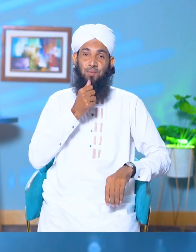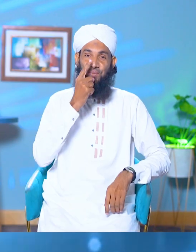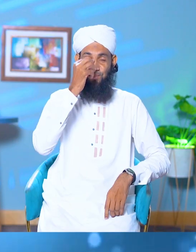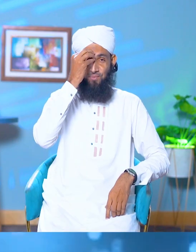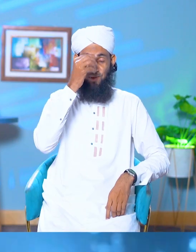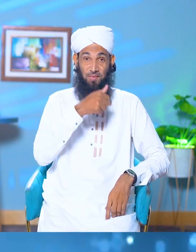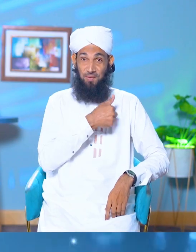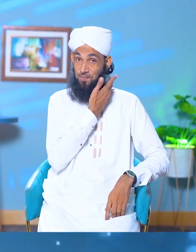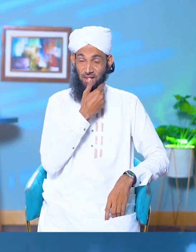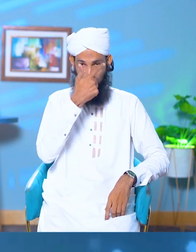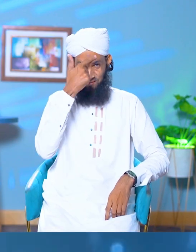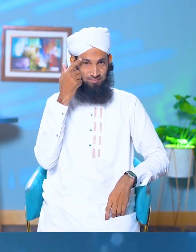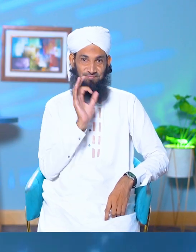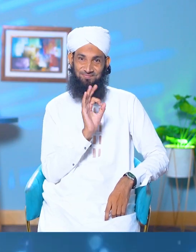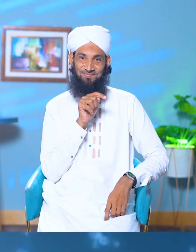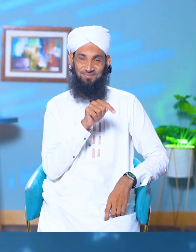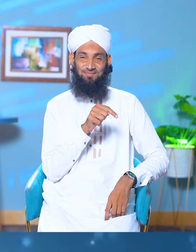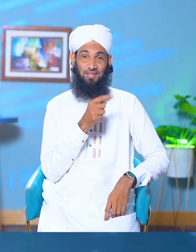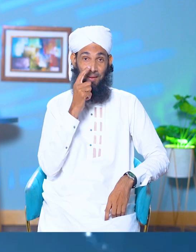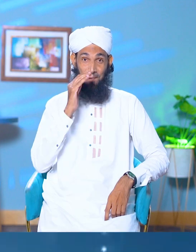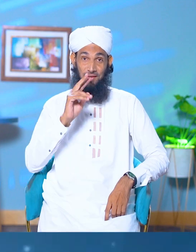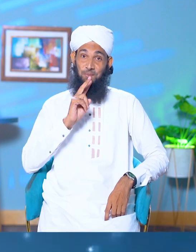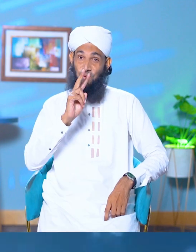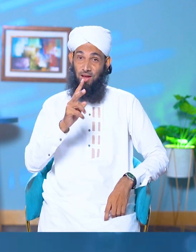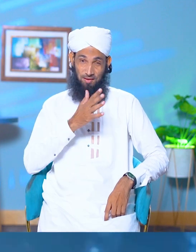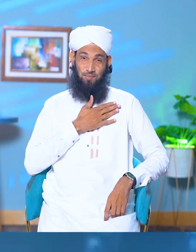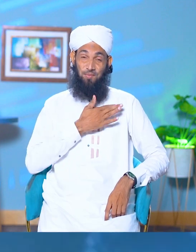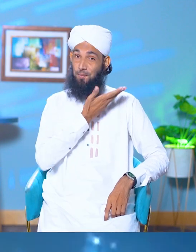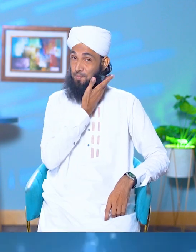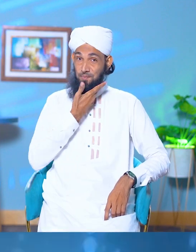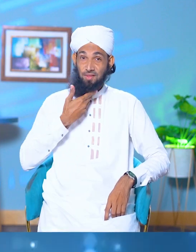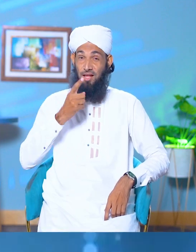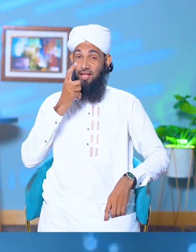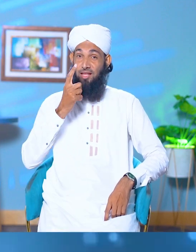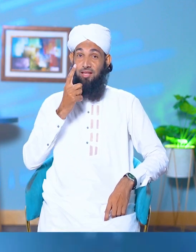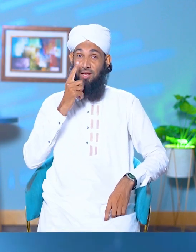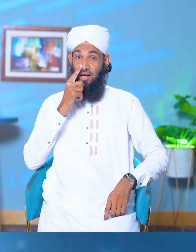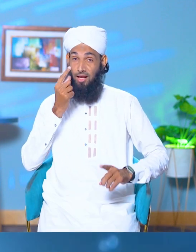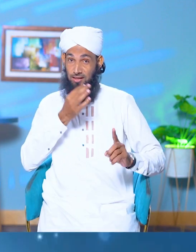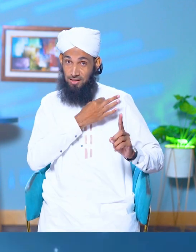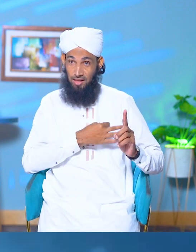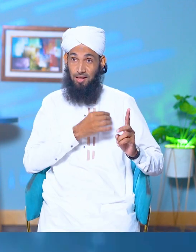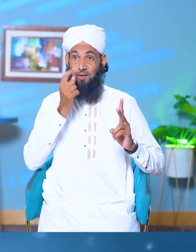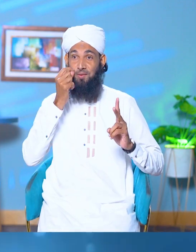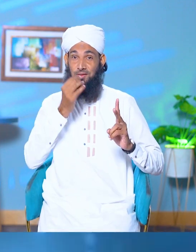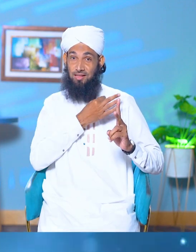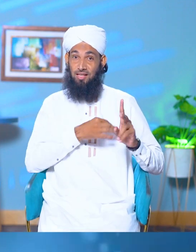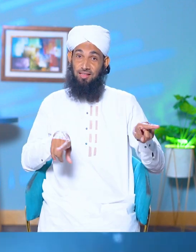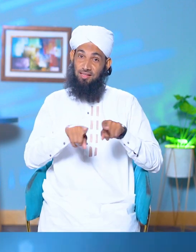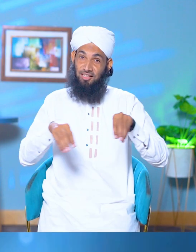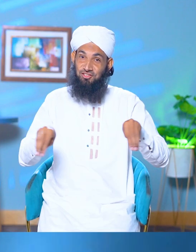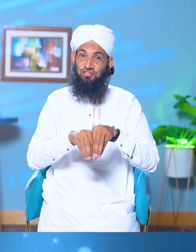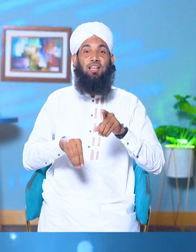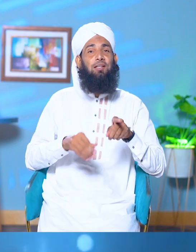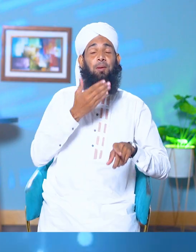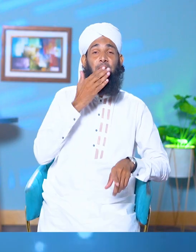نصیب والے ہیں حضور والدین کہ جن کی بیٹیاں کہتی ہیں کہ ہمیں نیک گھرانا چاہیے، اور بیٹے کہتے ہیں ہمیں نیک گھرانا چاہیے، وہ ماں باپ